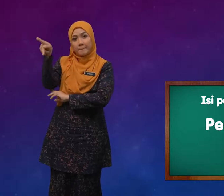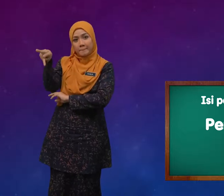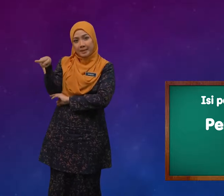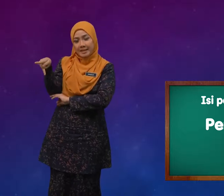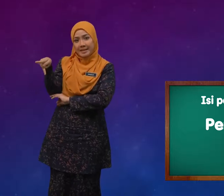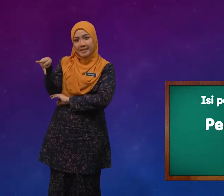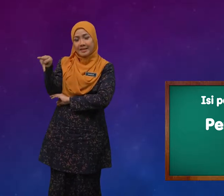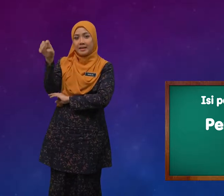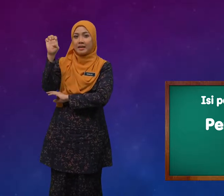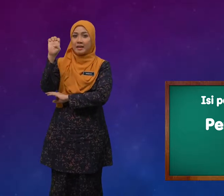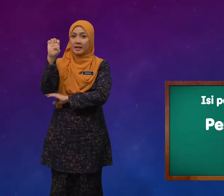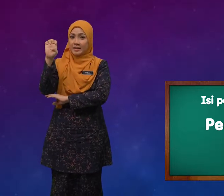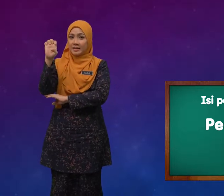P E